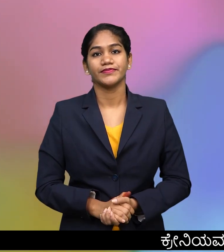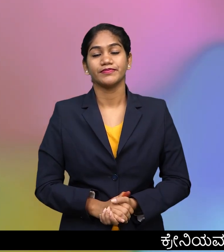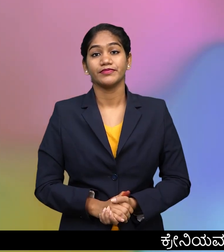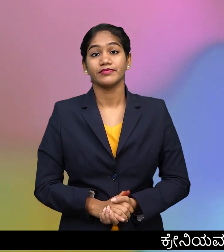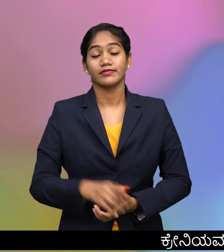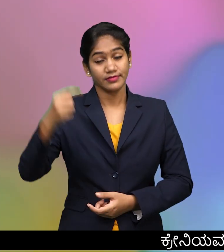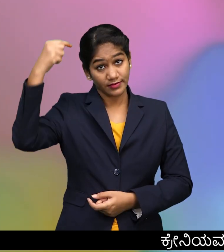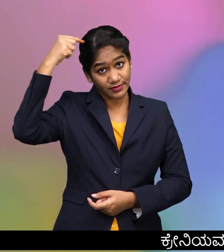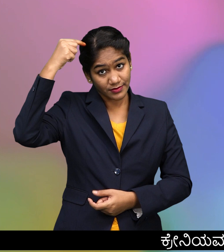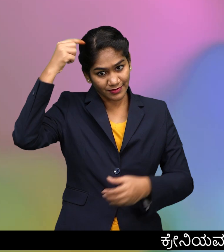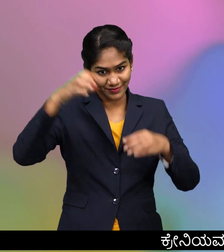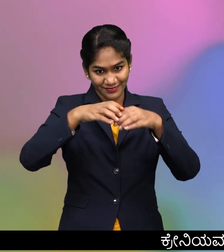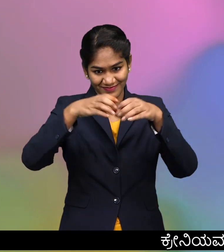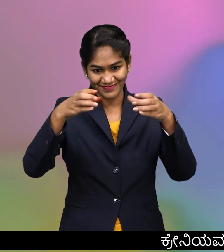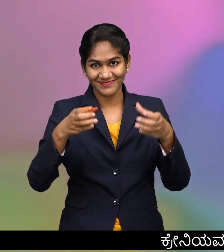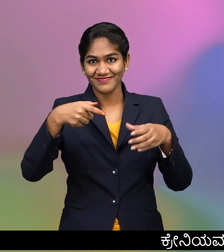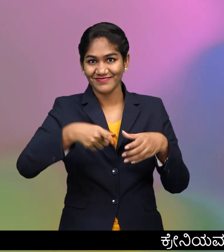ಕ್ರೇನಿಯಂ ಎಂಬ ಗಟ್ಟಿಯಾದ